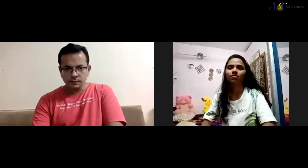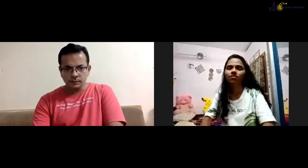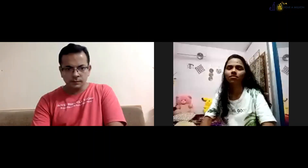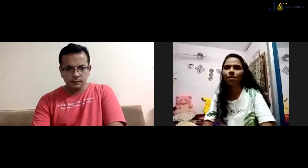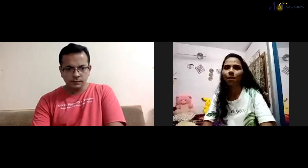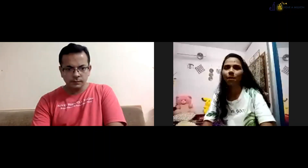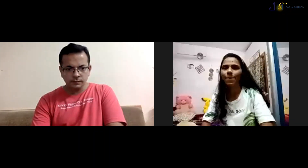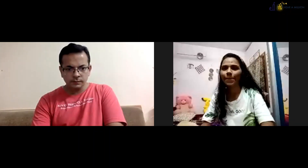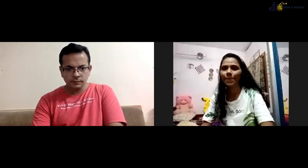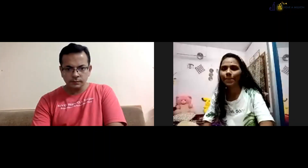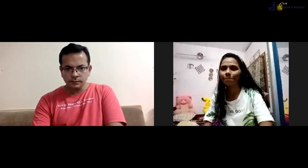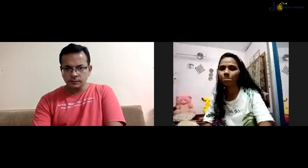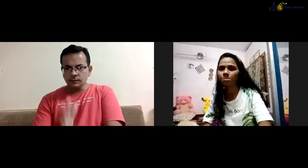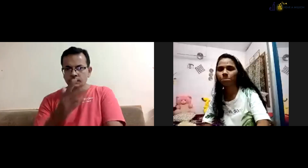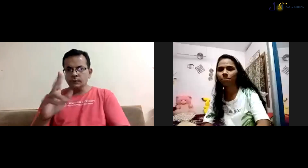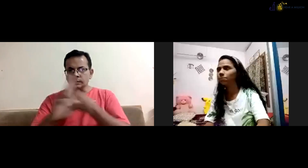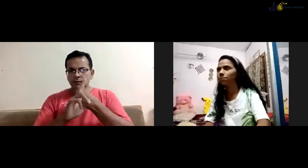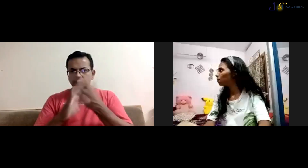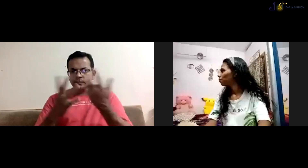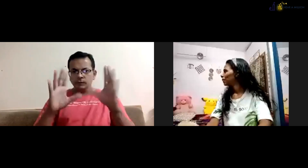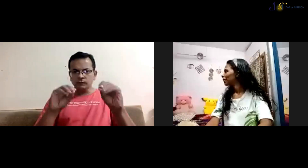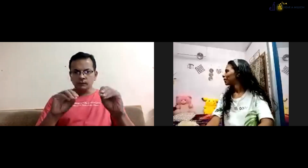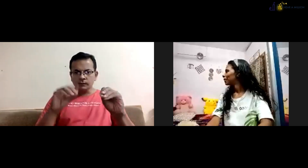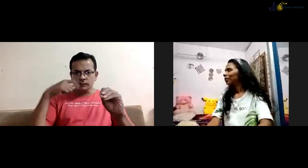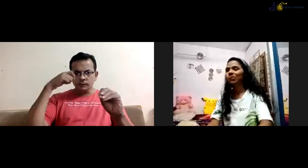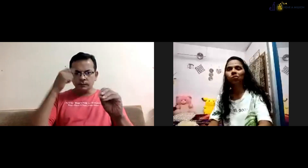मुझे पता नहीं है